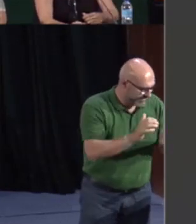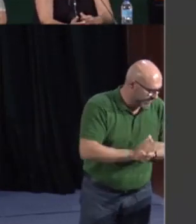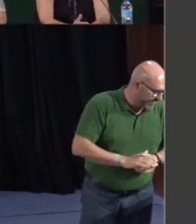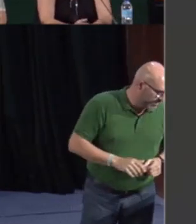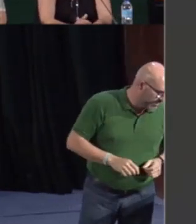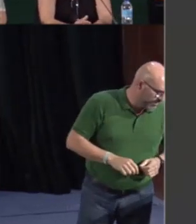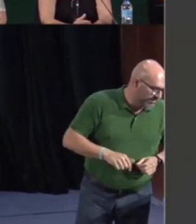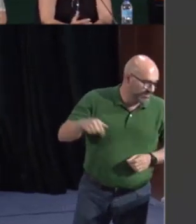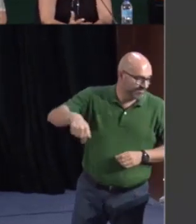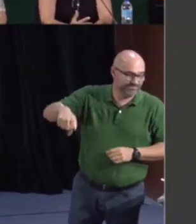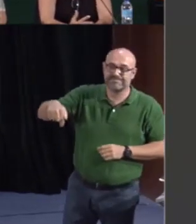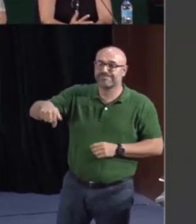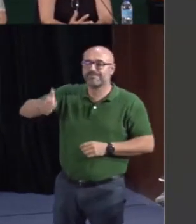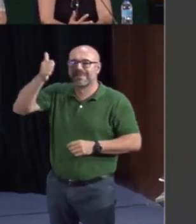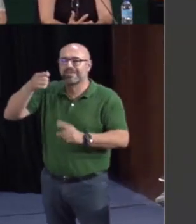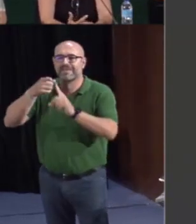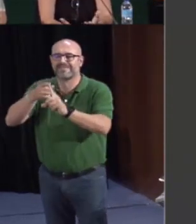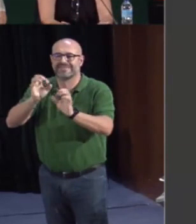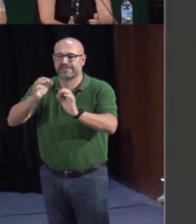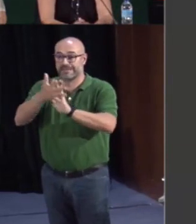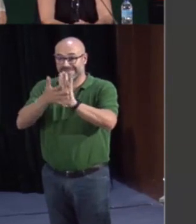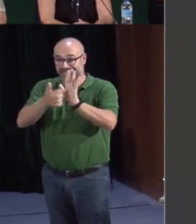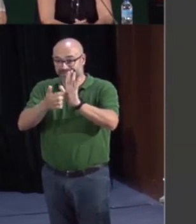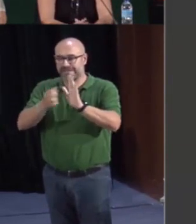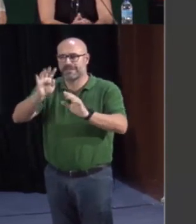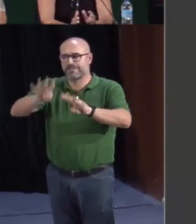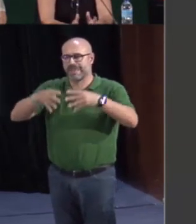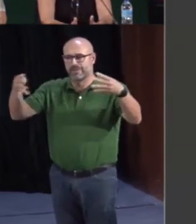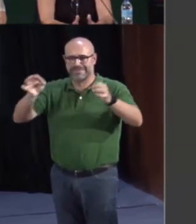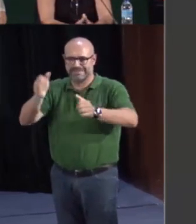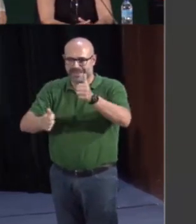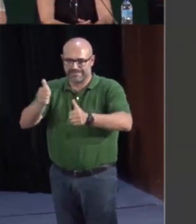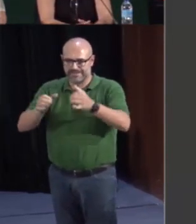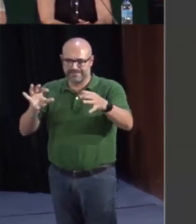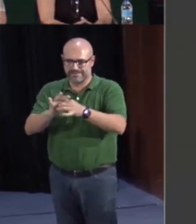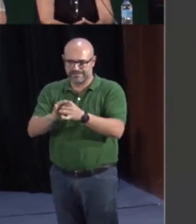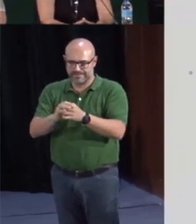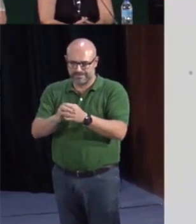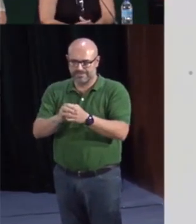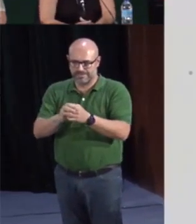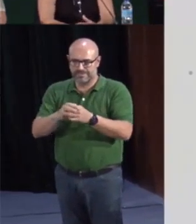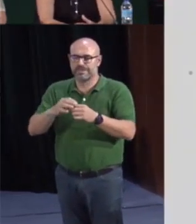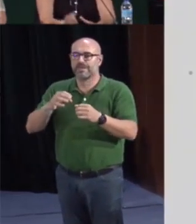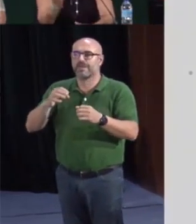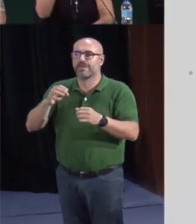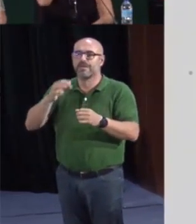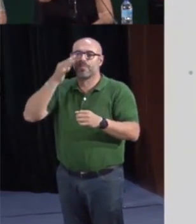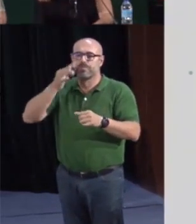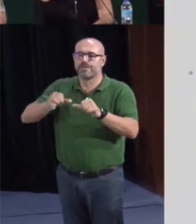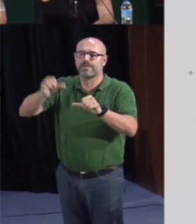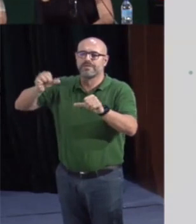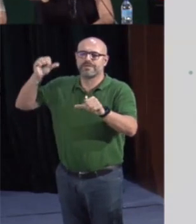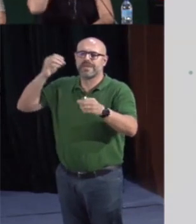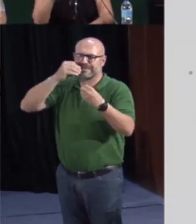y José María Rueda trabaja como técnico especialista en lenguas de signos en Almería, ¿vale? Nuestra ponencia va a tratar sobre